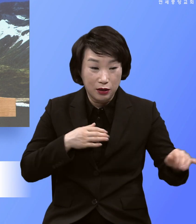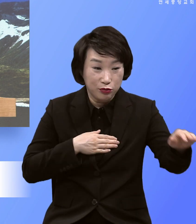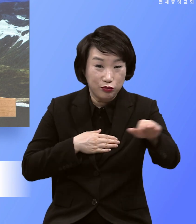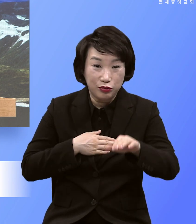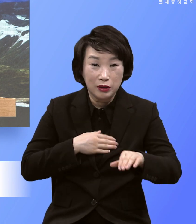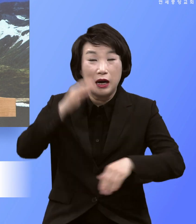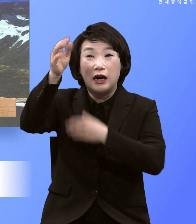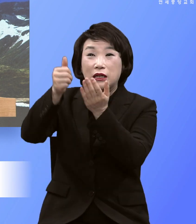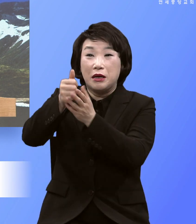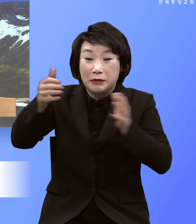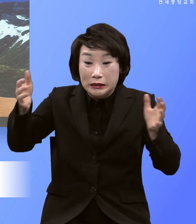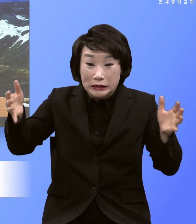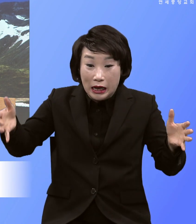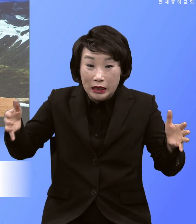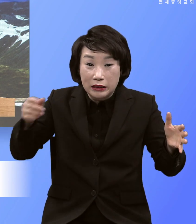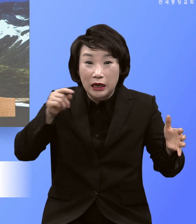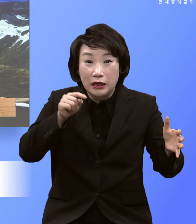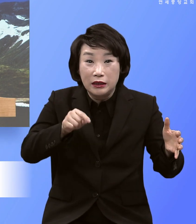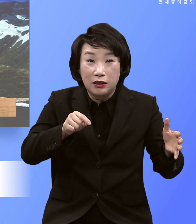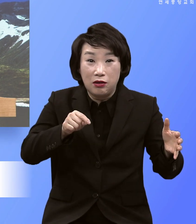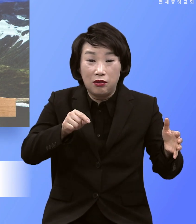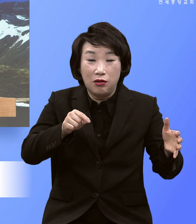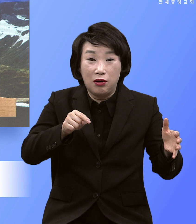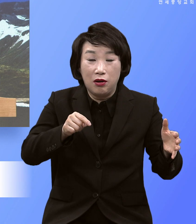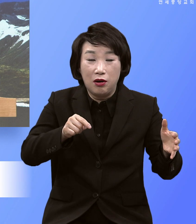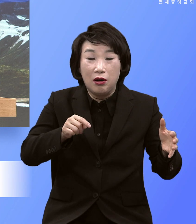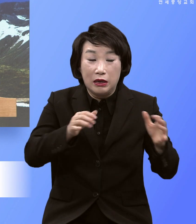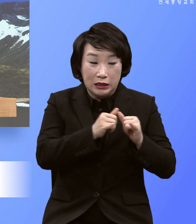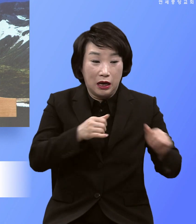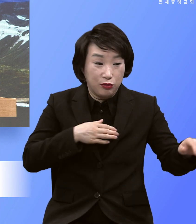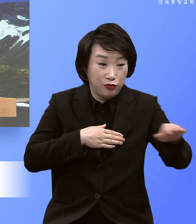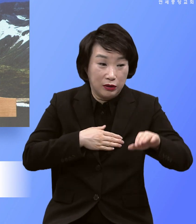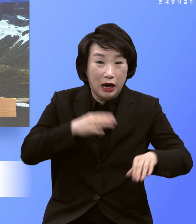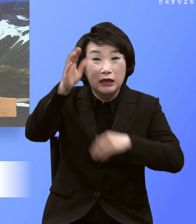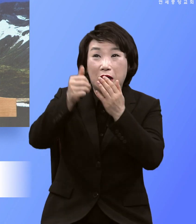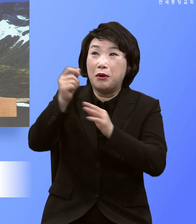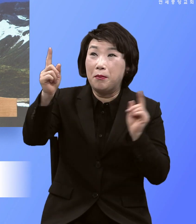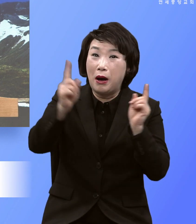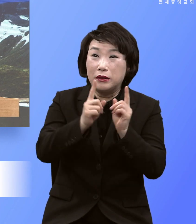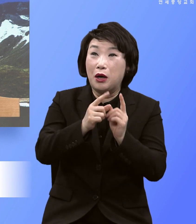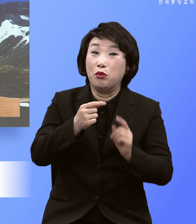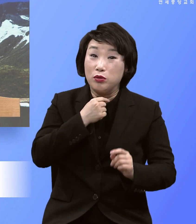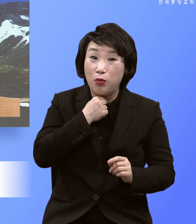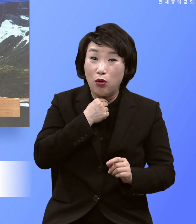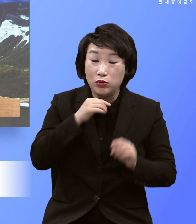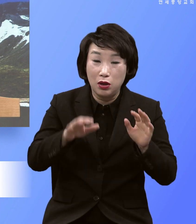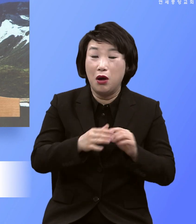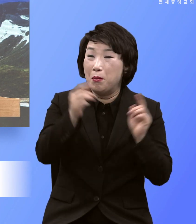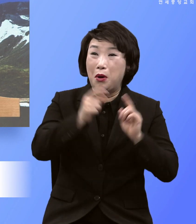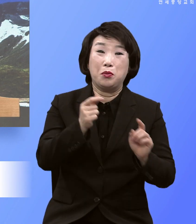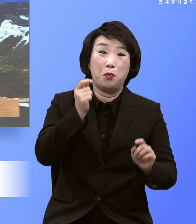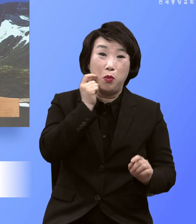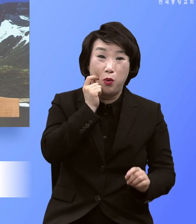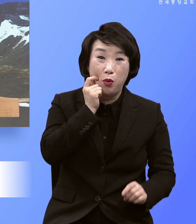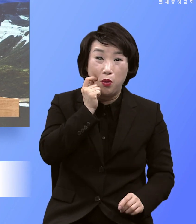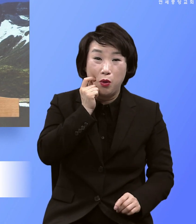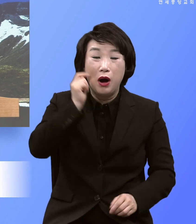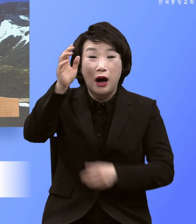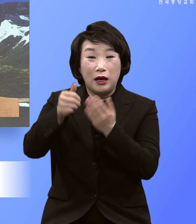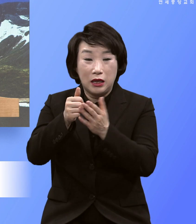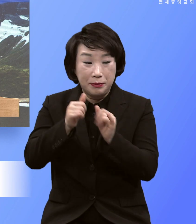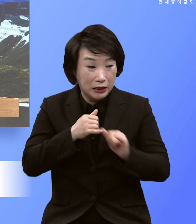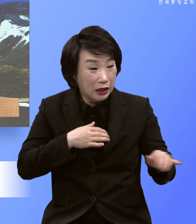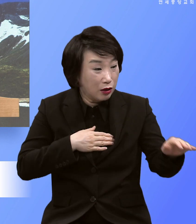인간과 하나님 사이에 인간이 하나님을 만나고 싶어도 만날 수 없고